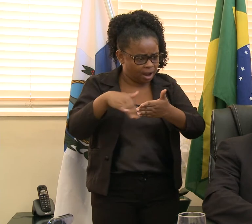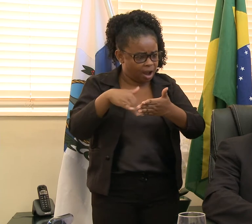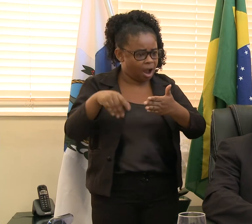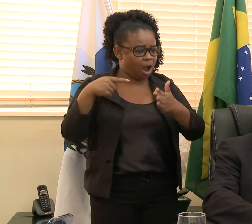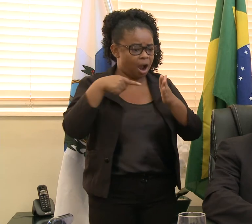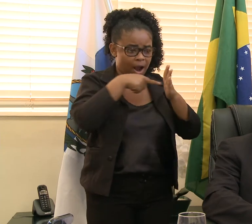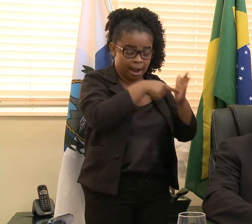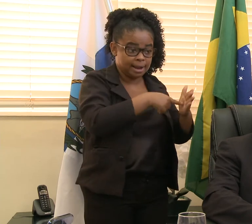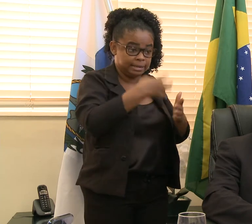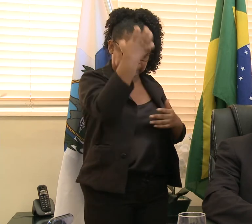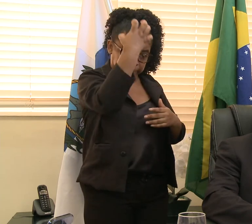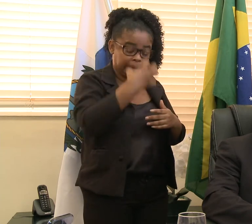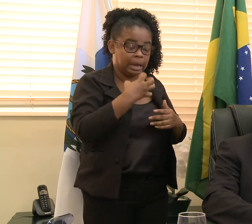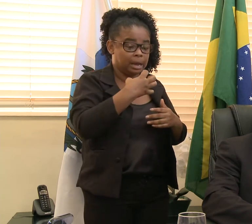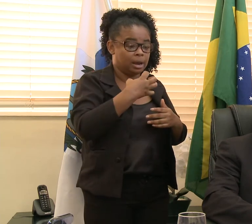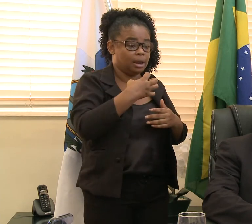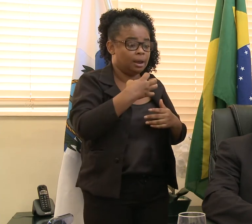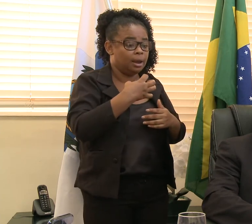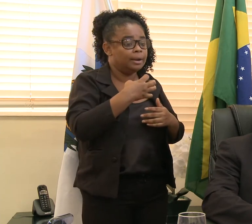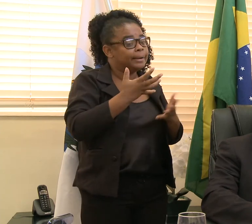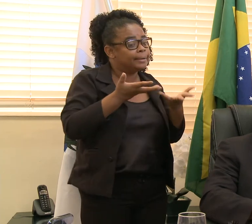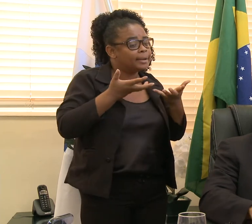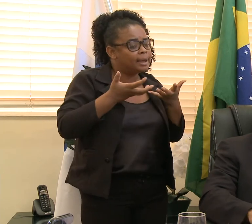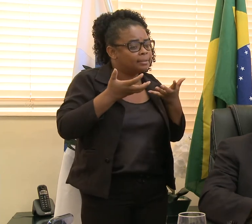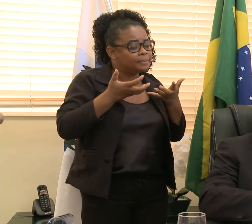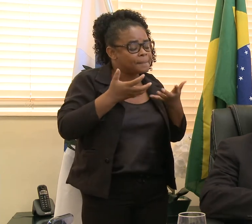no nosso município.